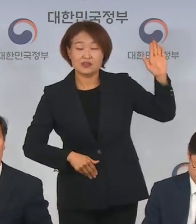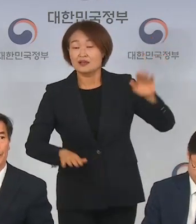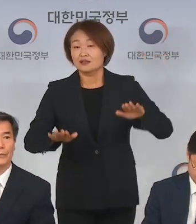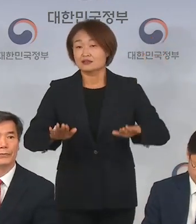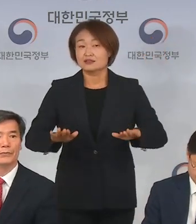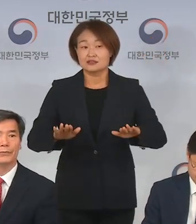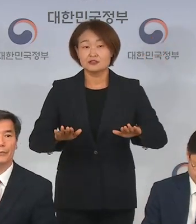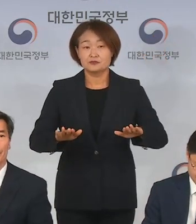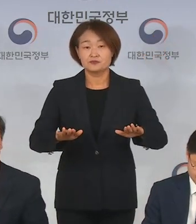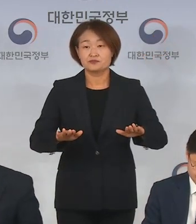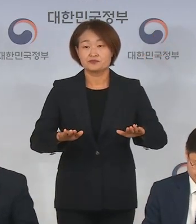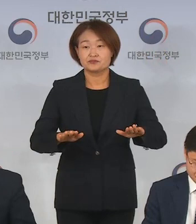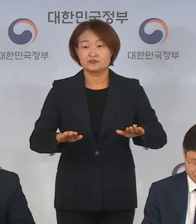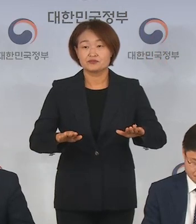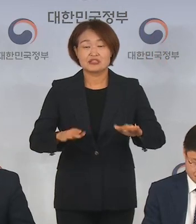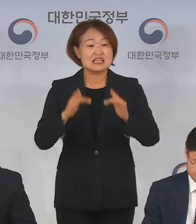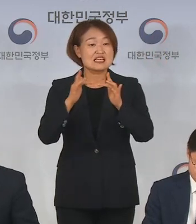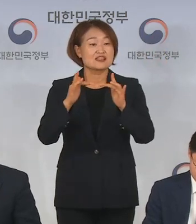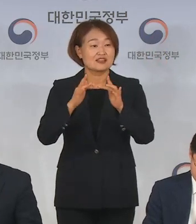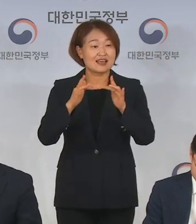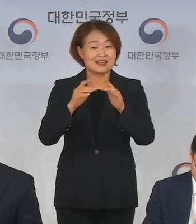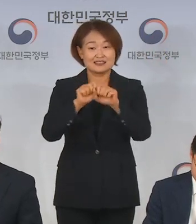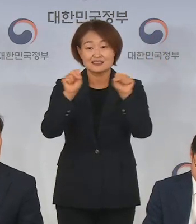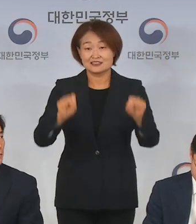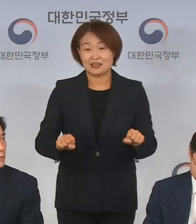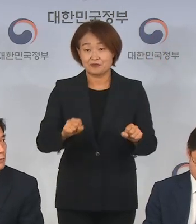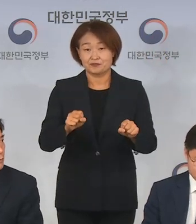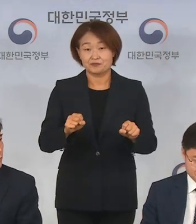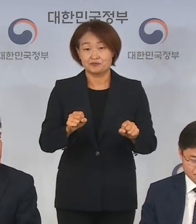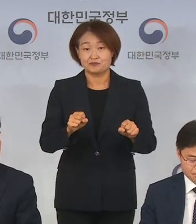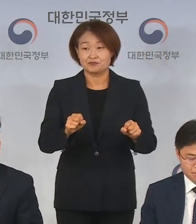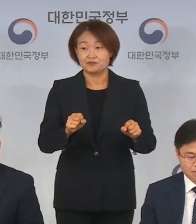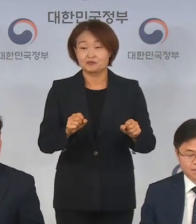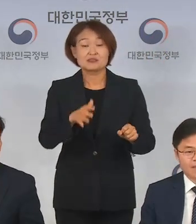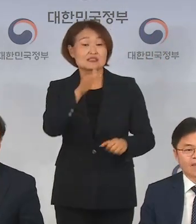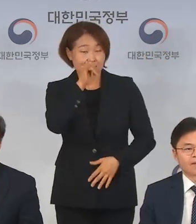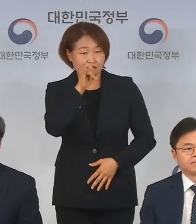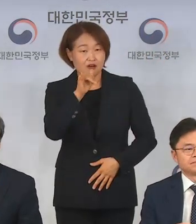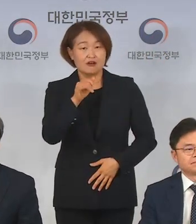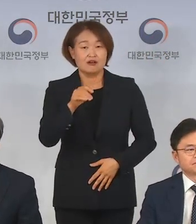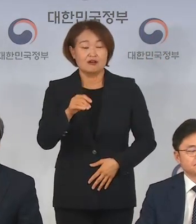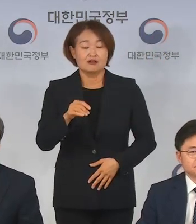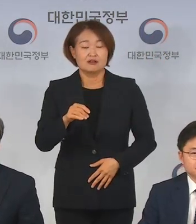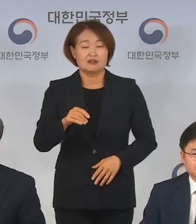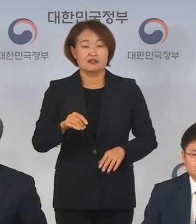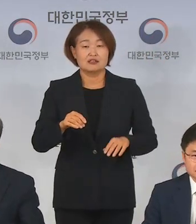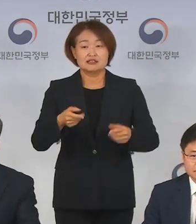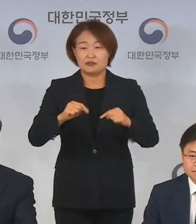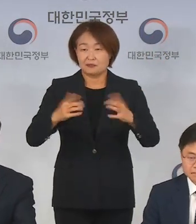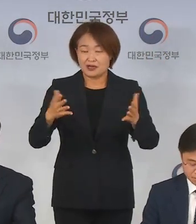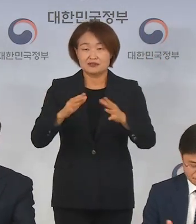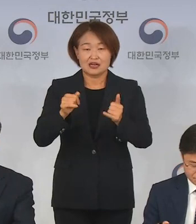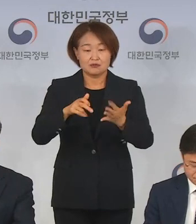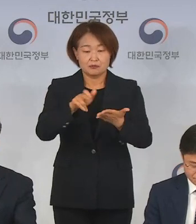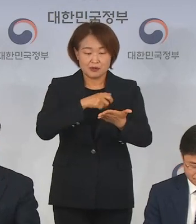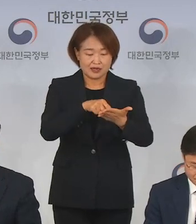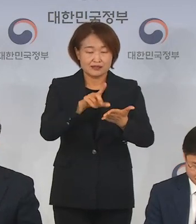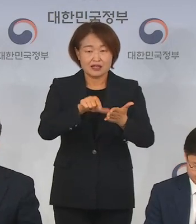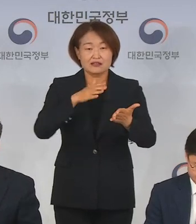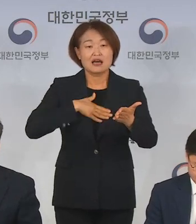e-briefing 시스템 중계 중이므로 질문하실 때는 마이크를 사용하여 먼저 소속과 이름을 말씀해 주시면